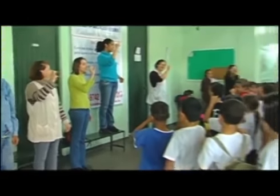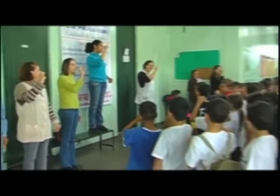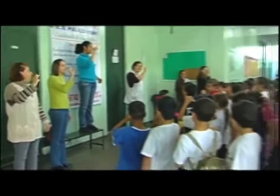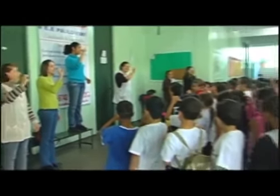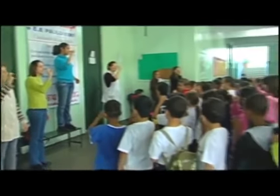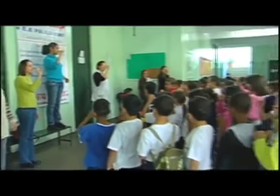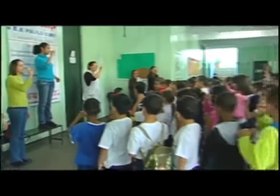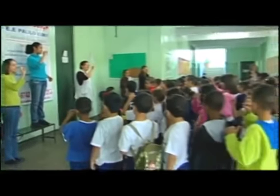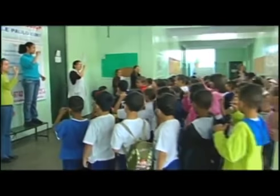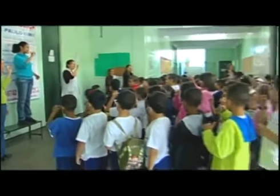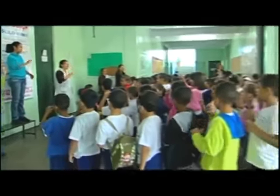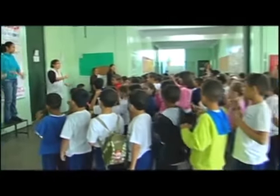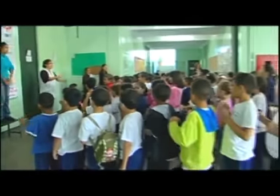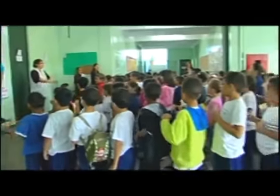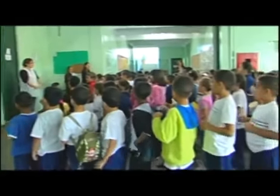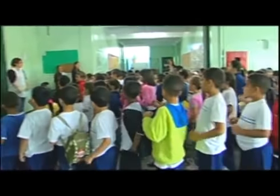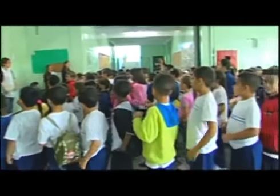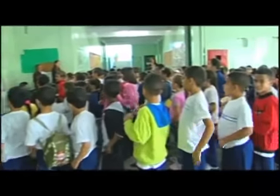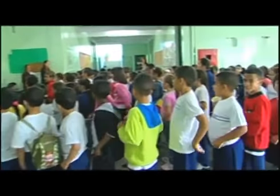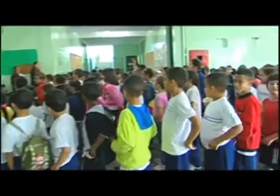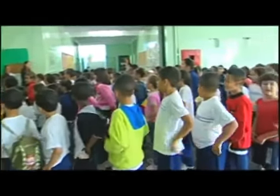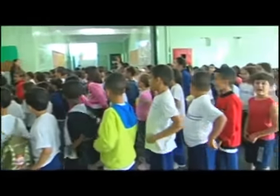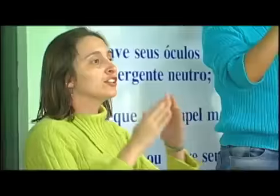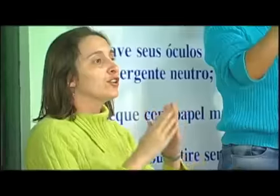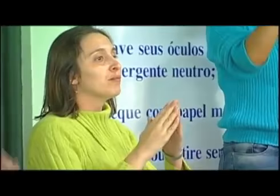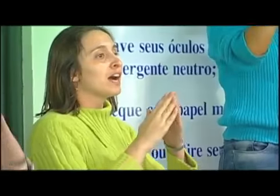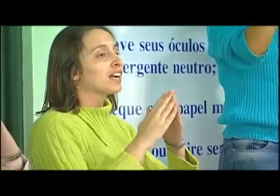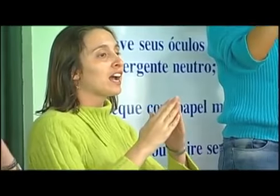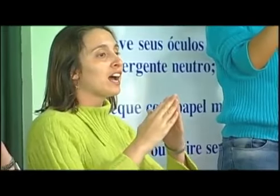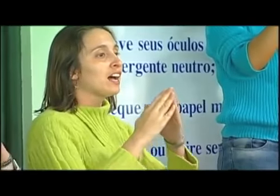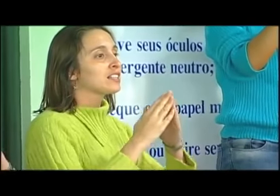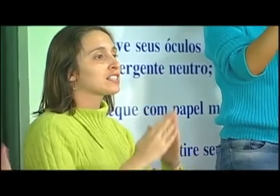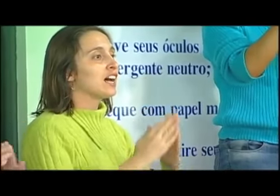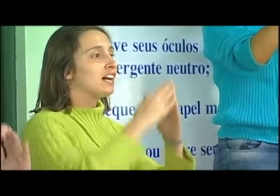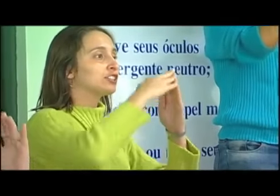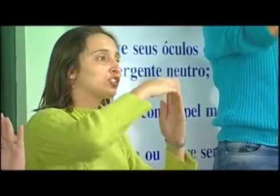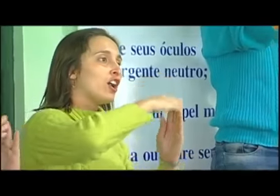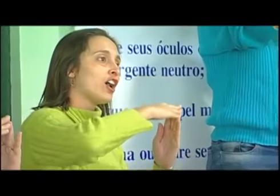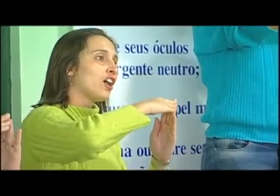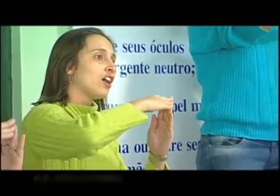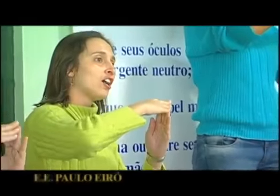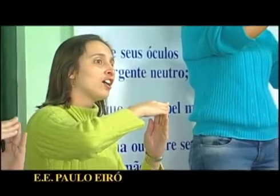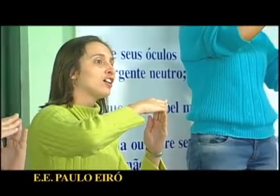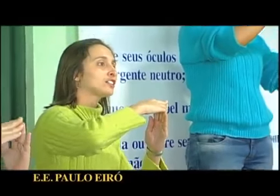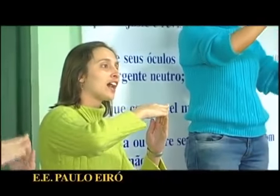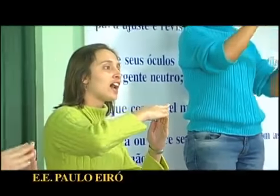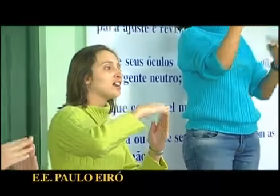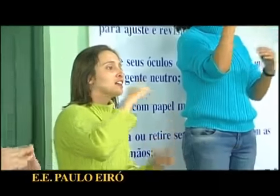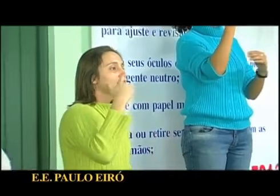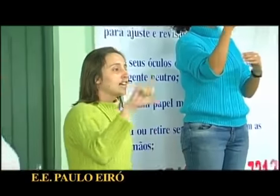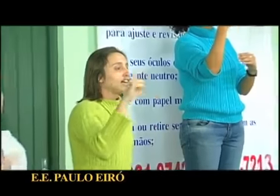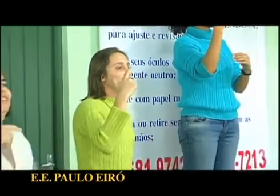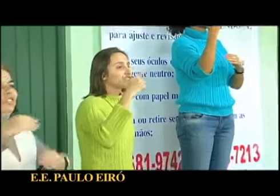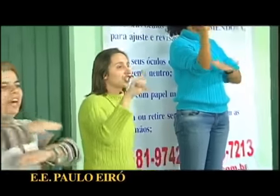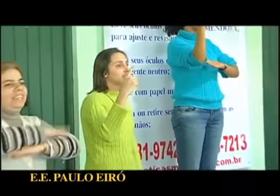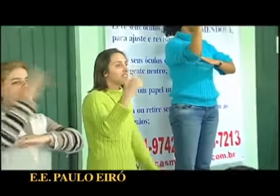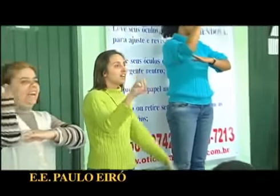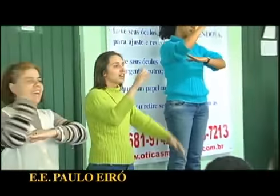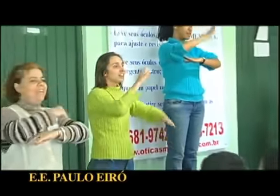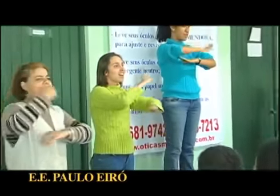promovam cursos básicos de Libras para funcionários e alunos ouvintes. Algumas escolas, como a Paulo Heiró, na Zona Sul de São